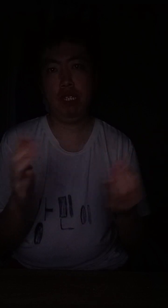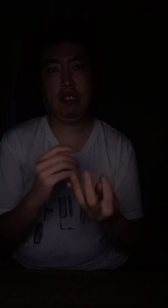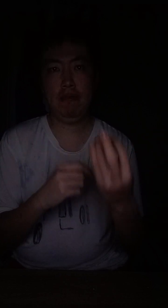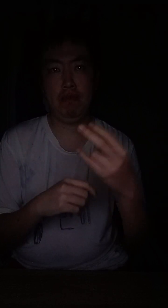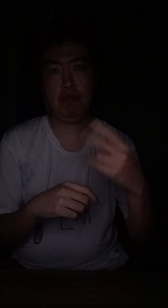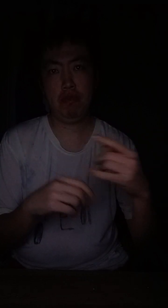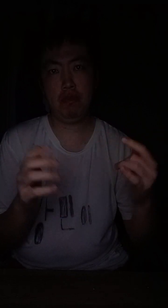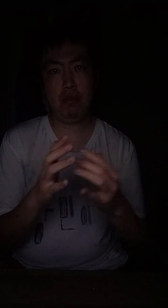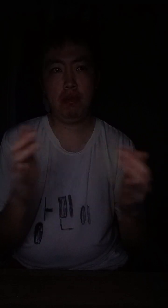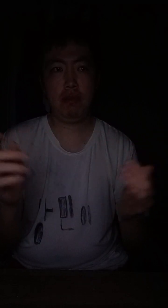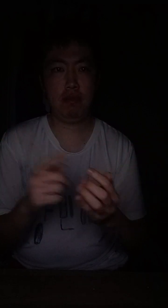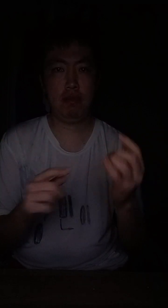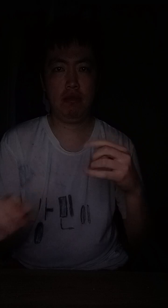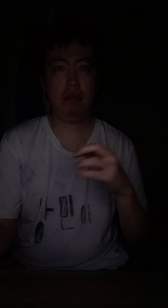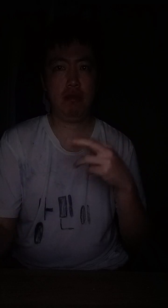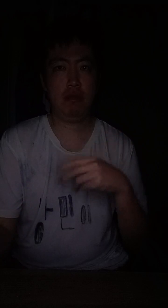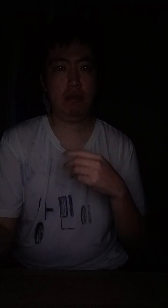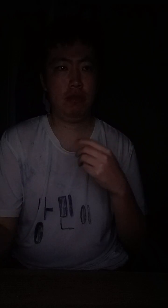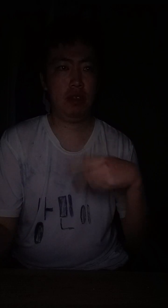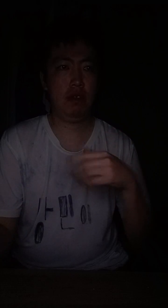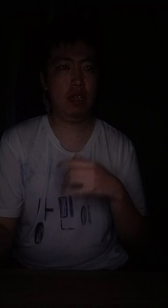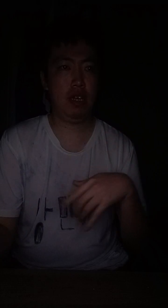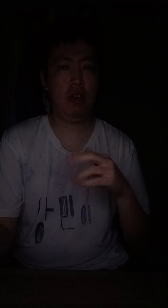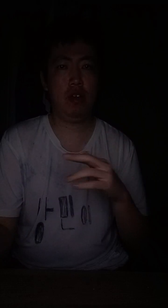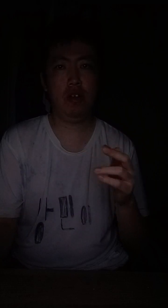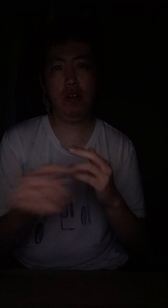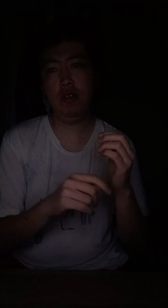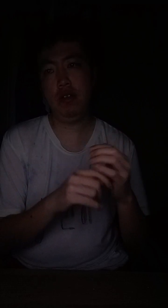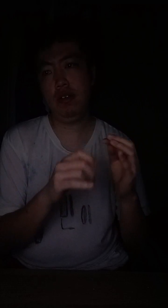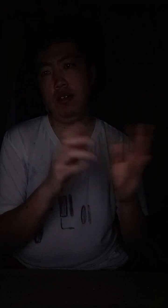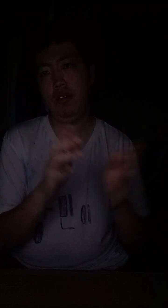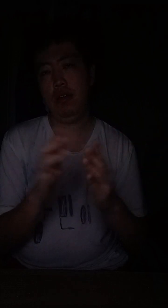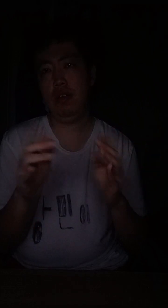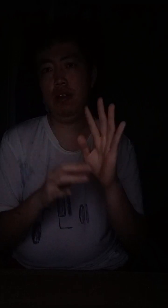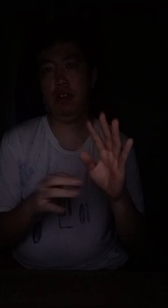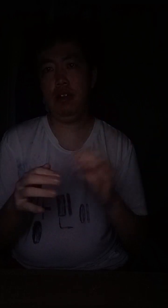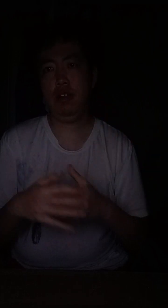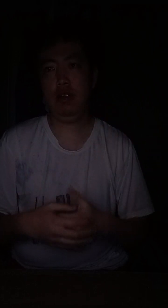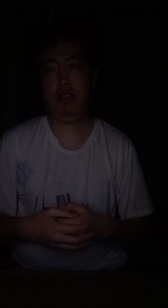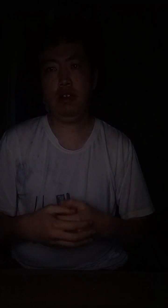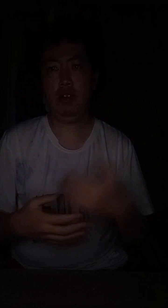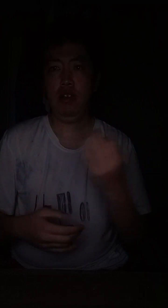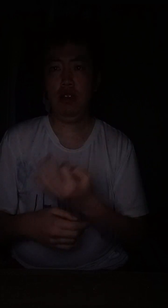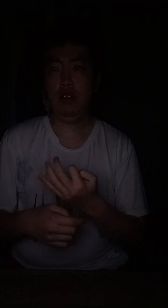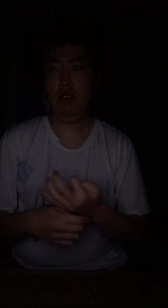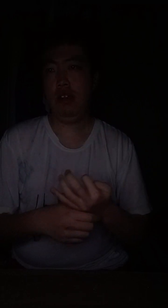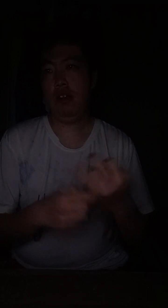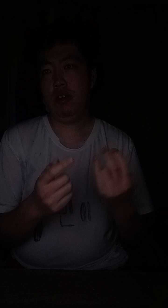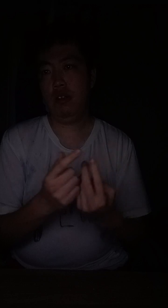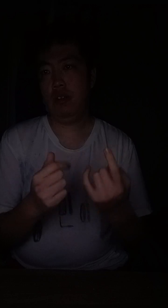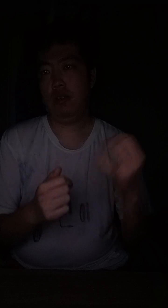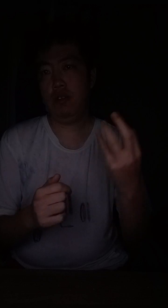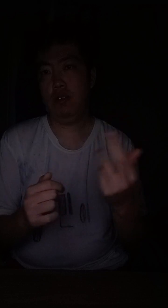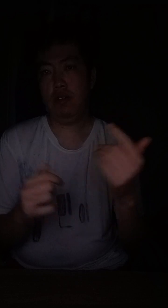대한 면접 끝에 박 앵커를 최종 후보자로 결정했다고 밝혔습니다. 이사회가 사장 임명을 제청하는